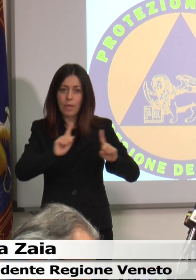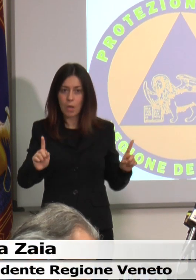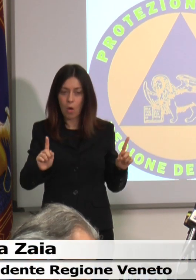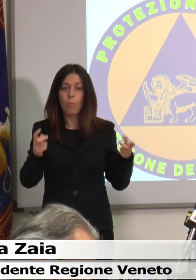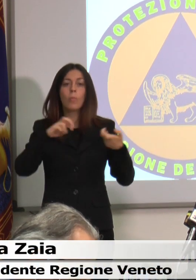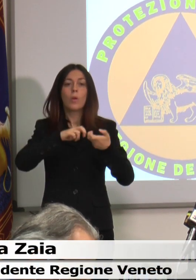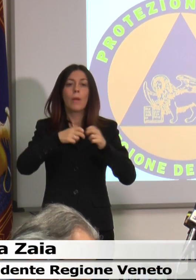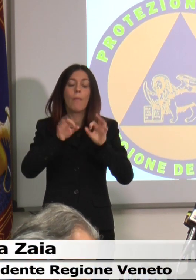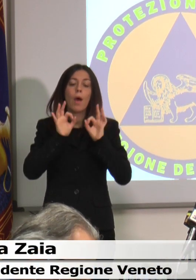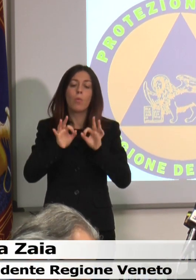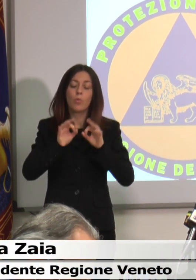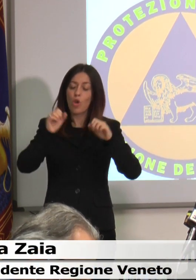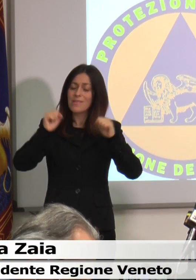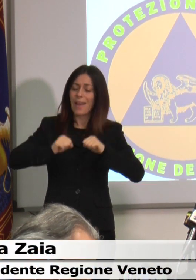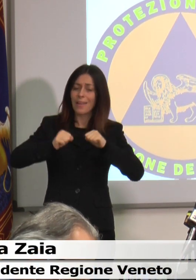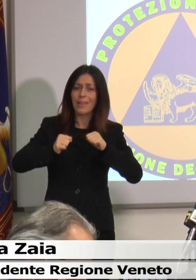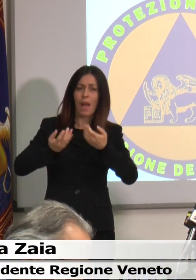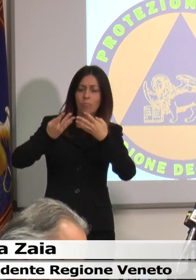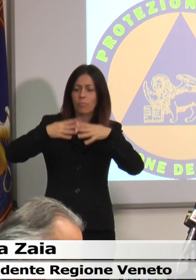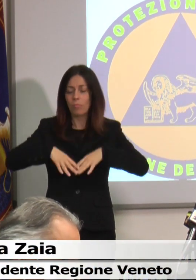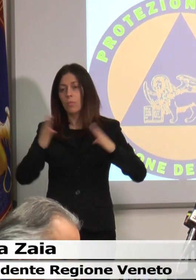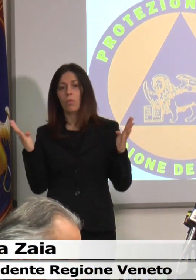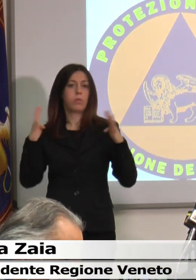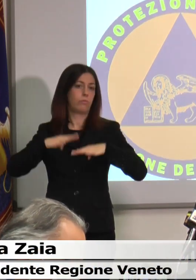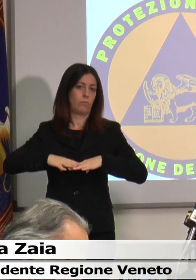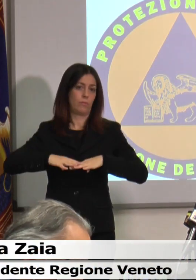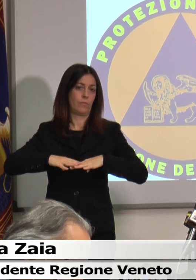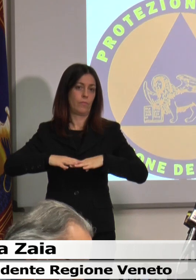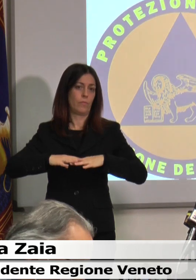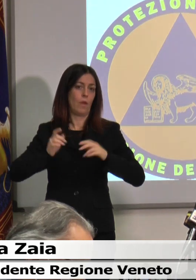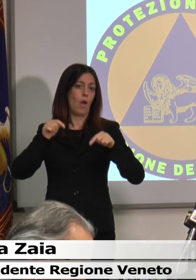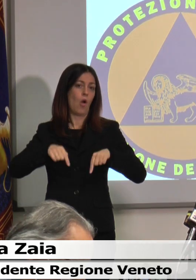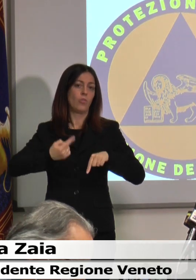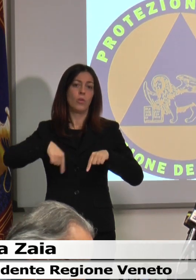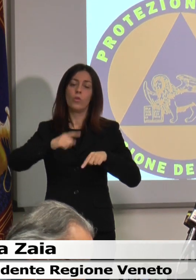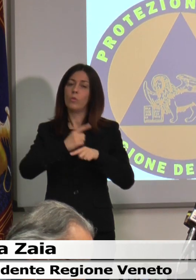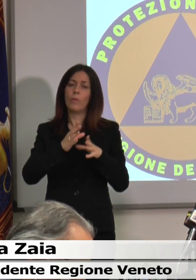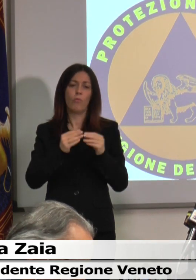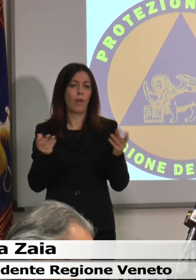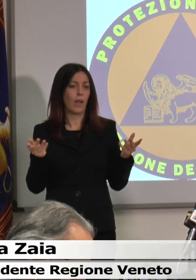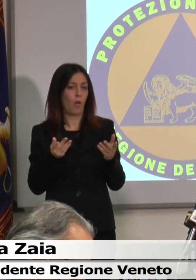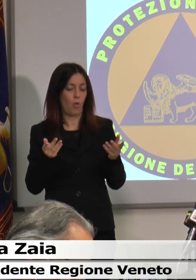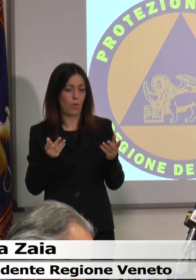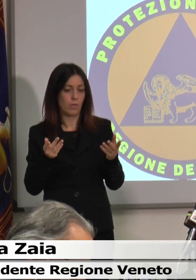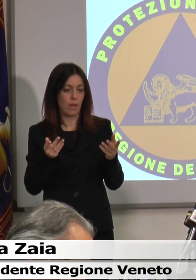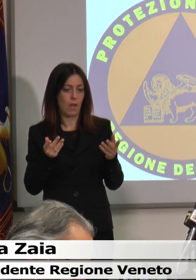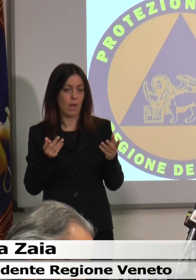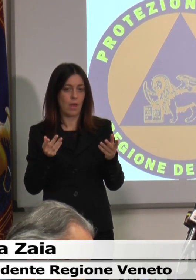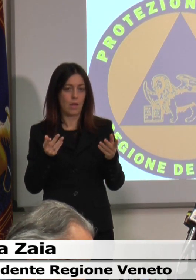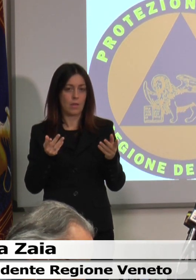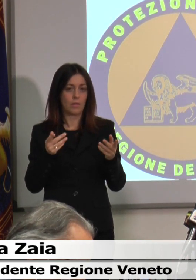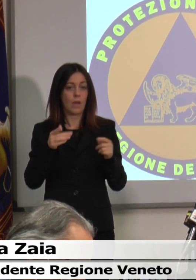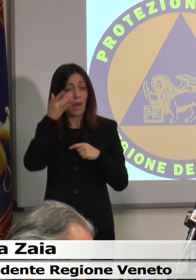sanità. Noi oggi abbiamo due problemi. Evitare il collasso della sanità, perché se riempiamo gli ospedali di pazienti